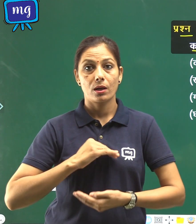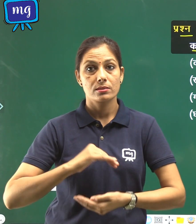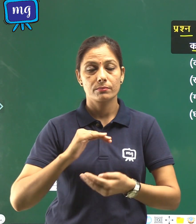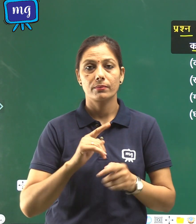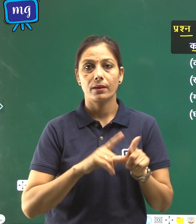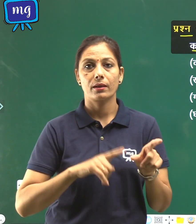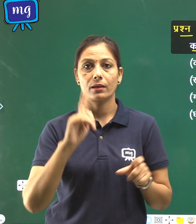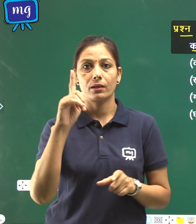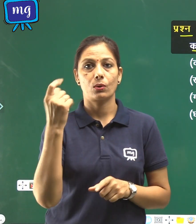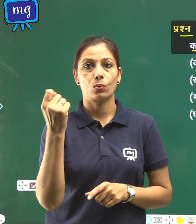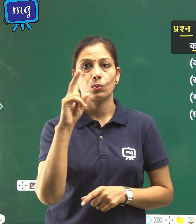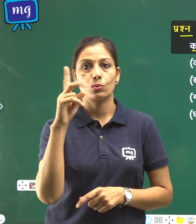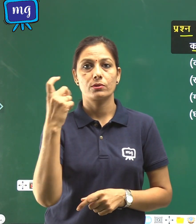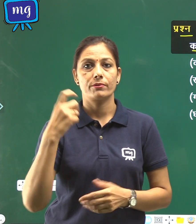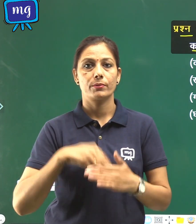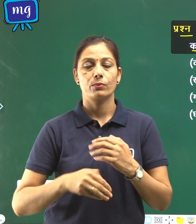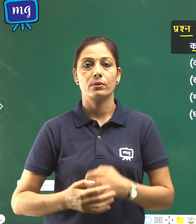1927 में हुआ।